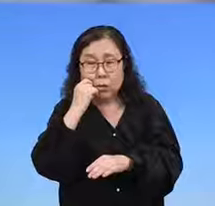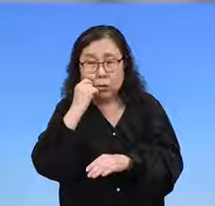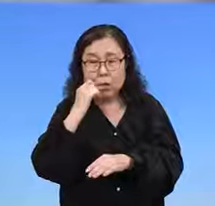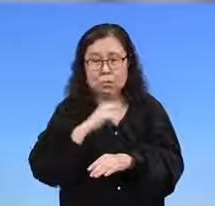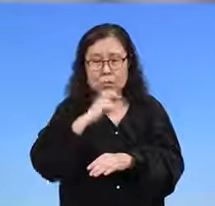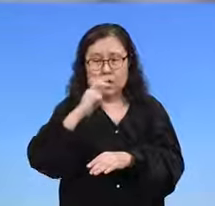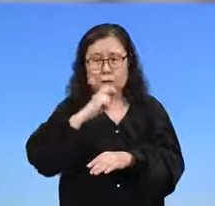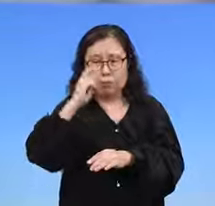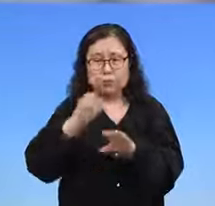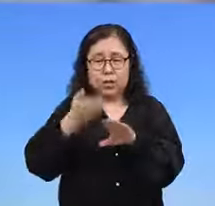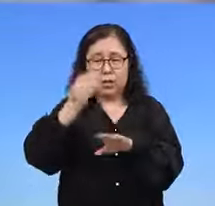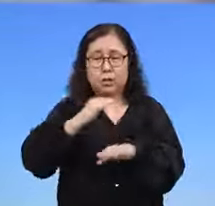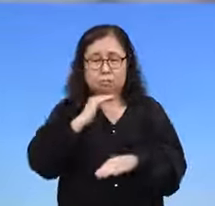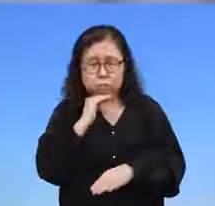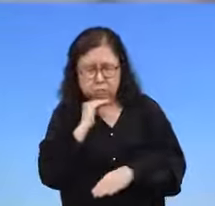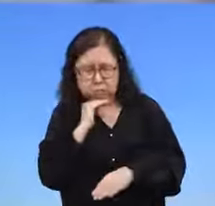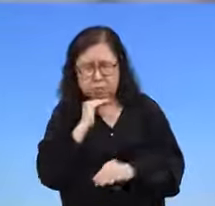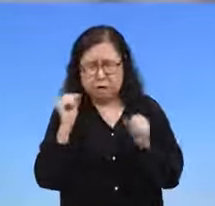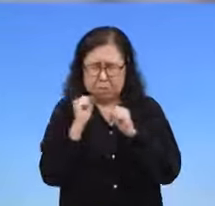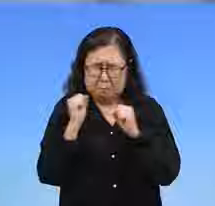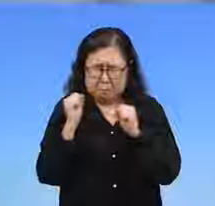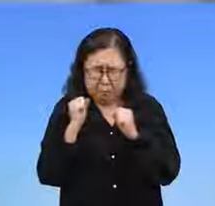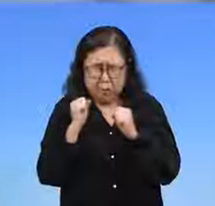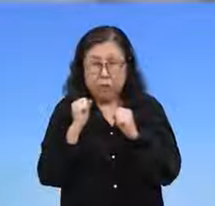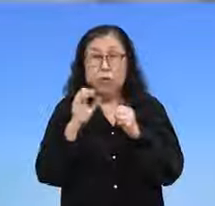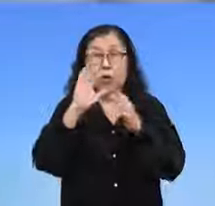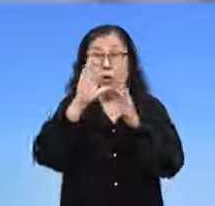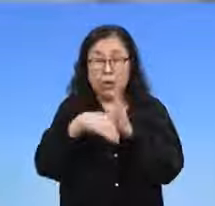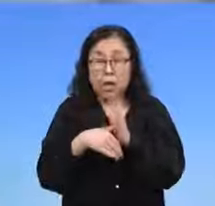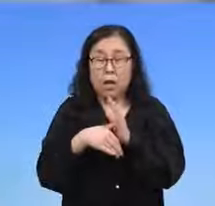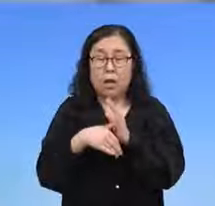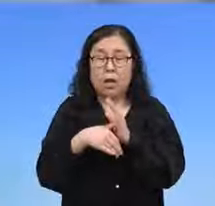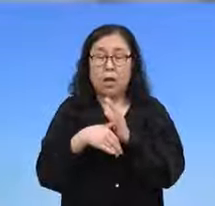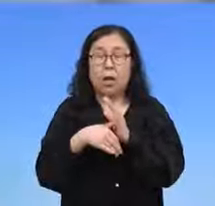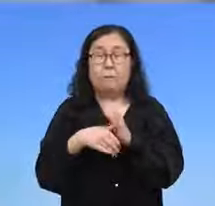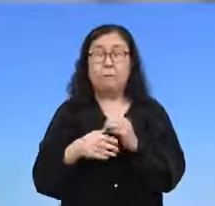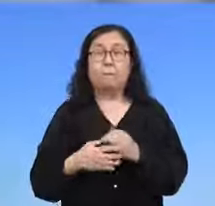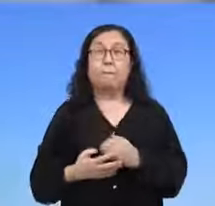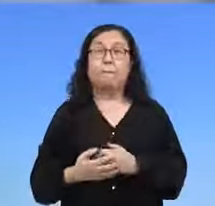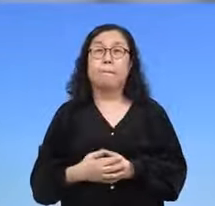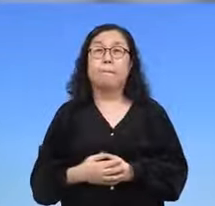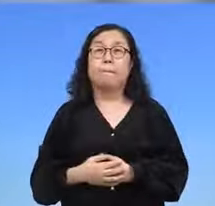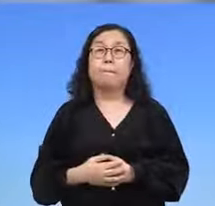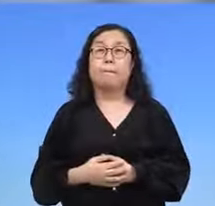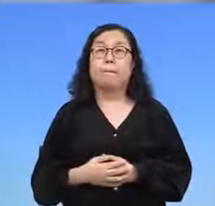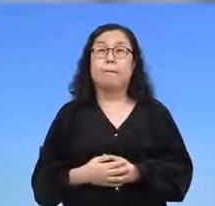이상을 기다려야 되는 거 아니냐고요. 아니, 이렇게 기다려도 안 나오느냐고.